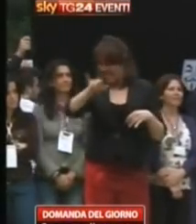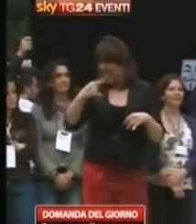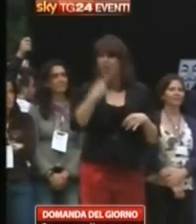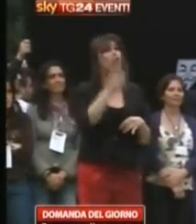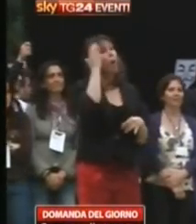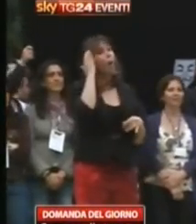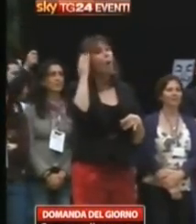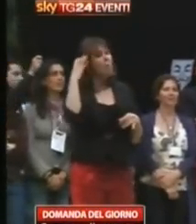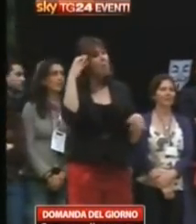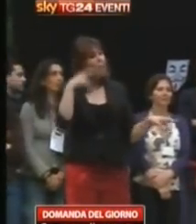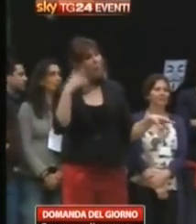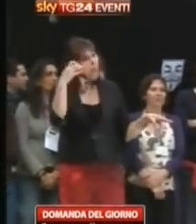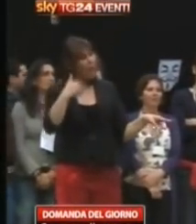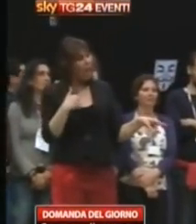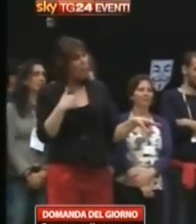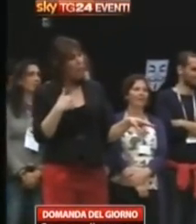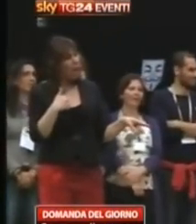Beppe, scusa, abbi pazienza, sì,